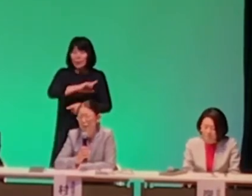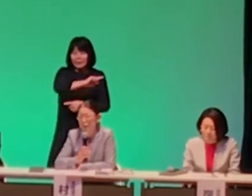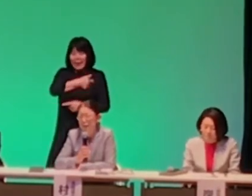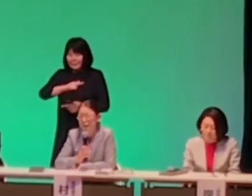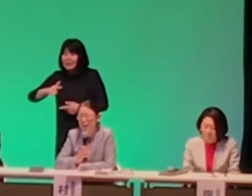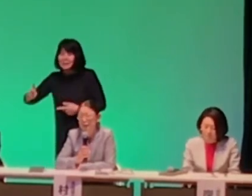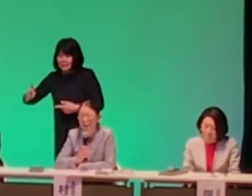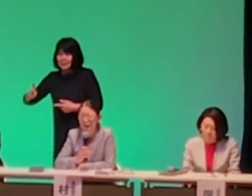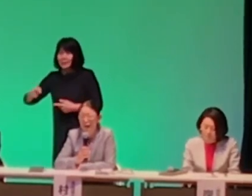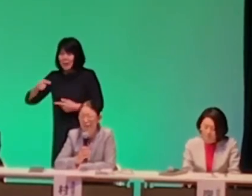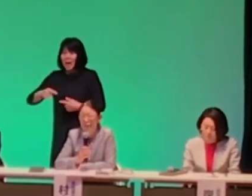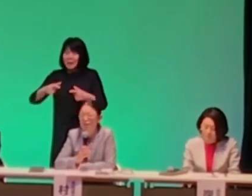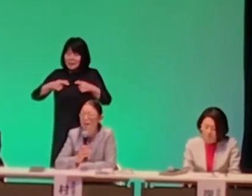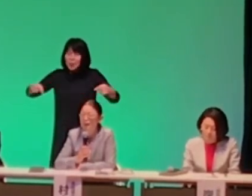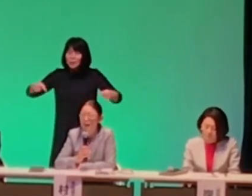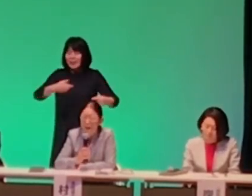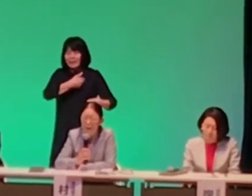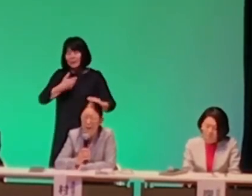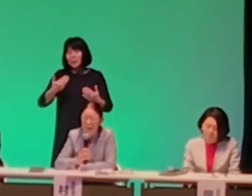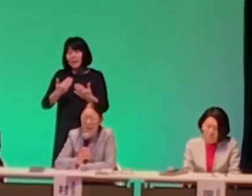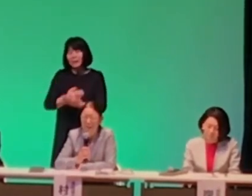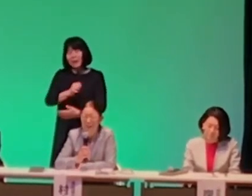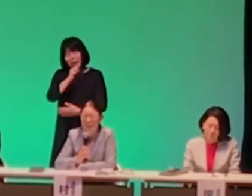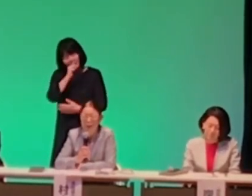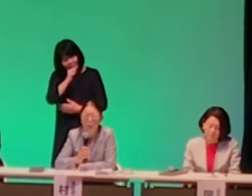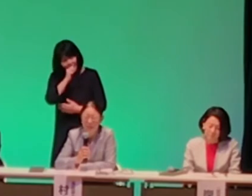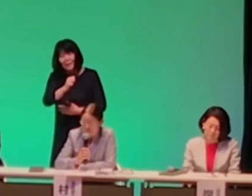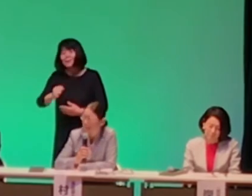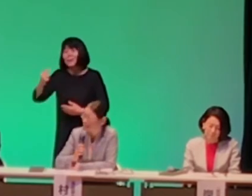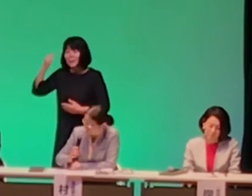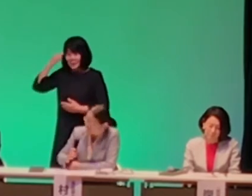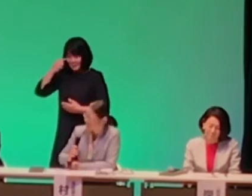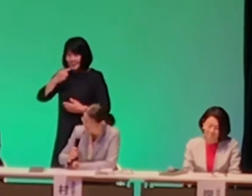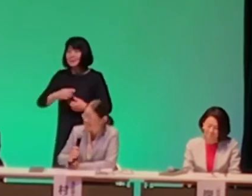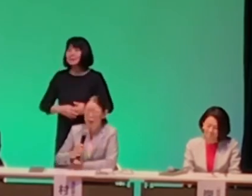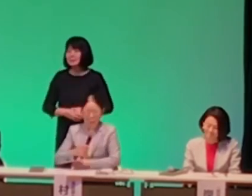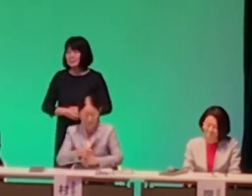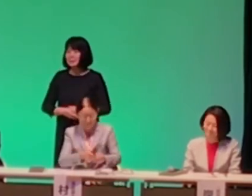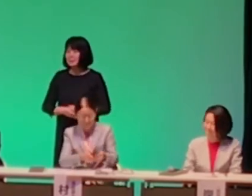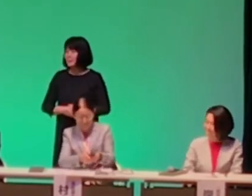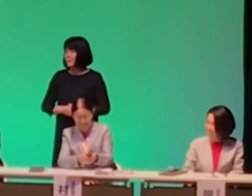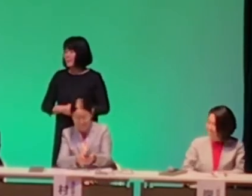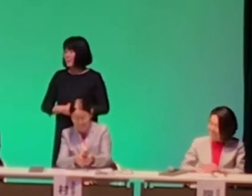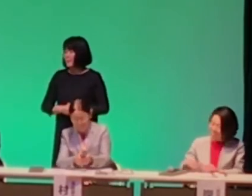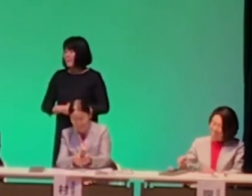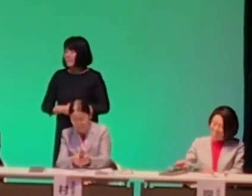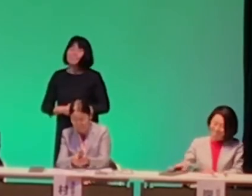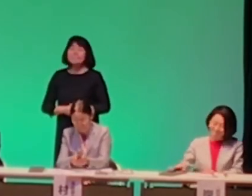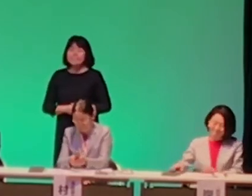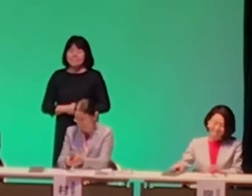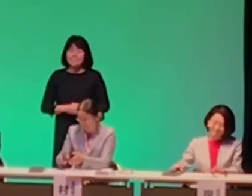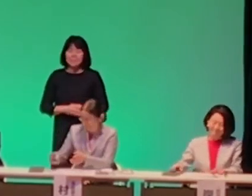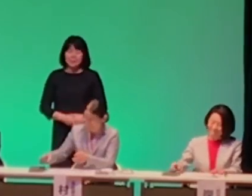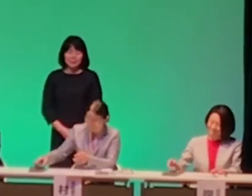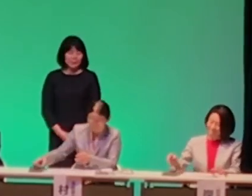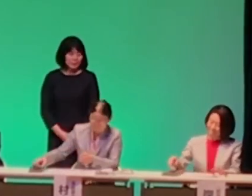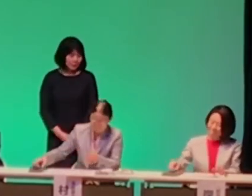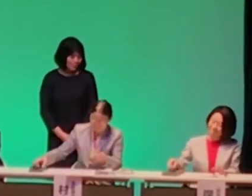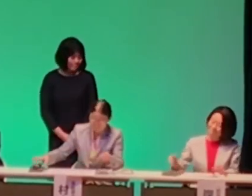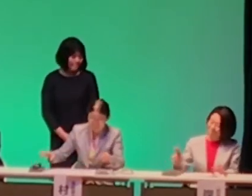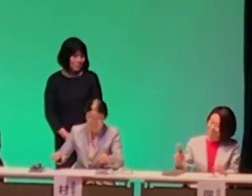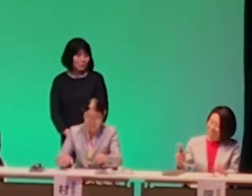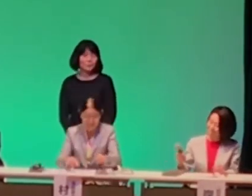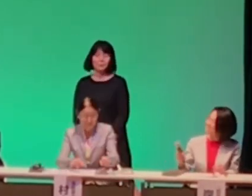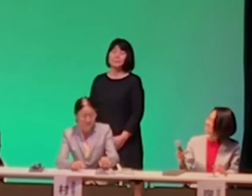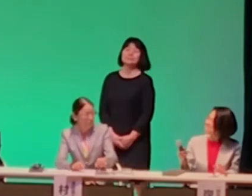ティがこの国でできたら本当にいいなというふうに思っています。 敦子さん、ありがとうございました。それ